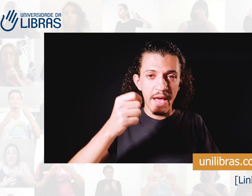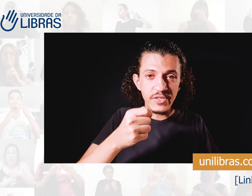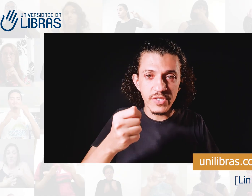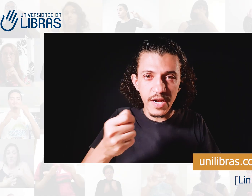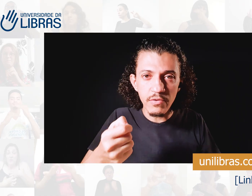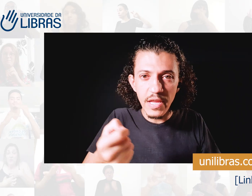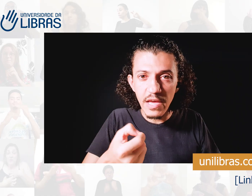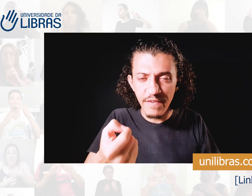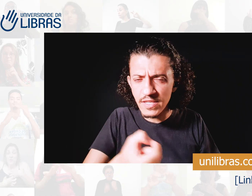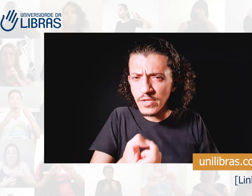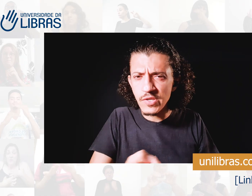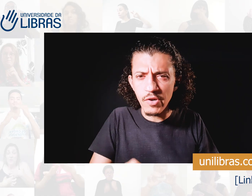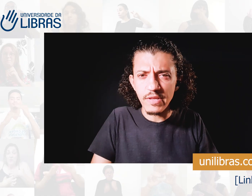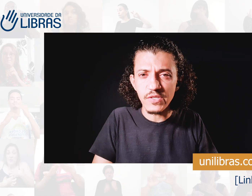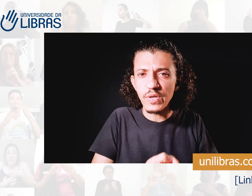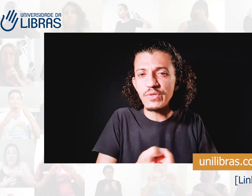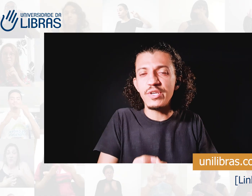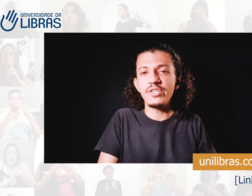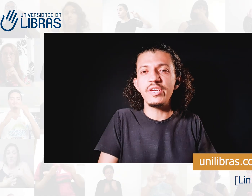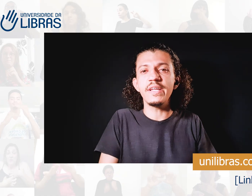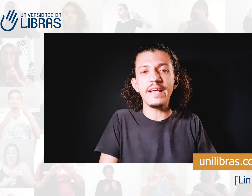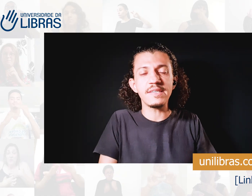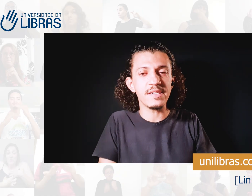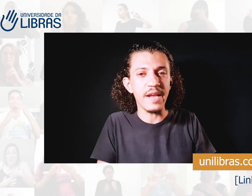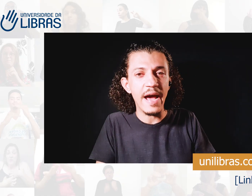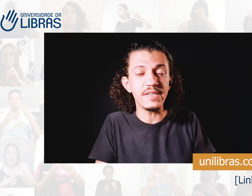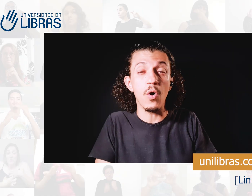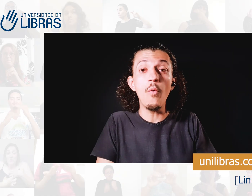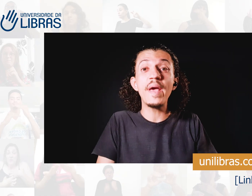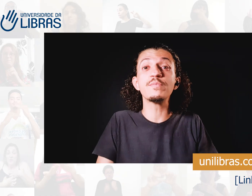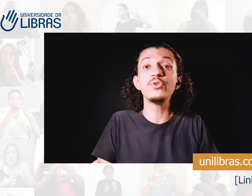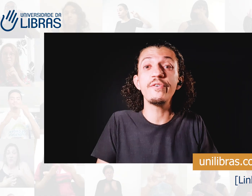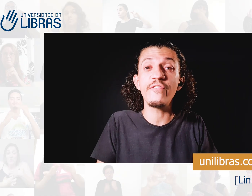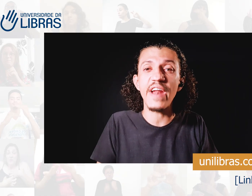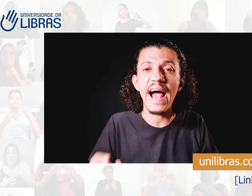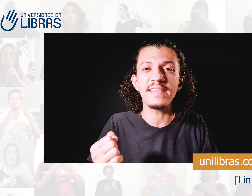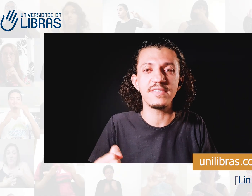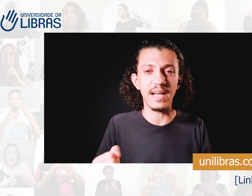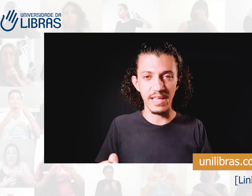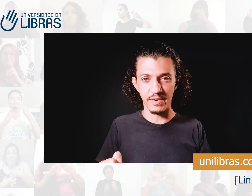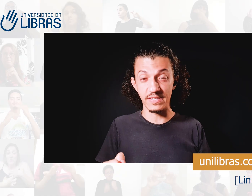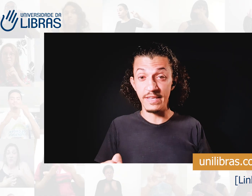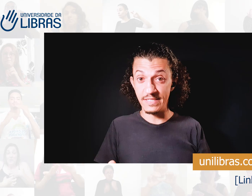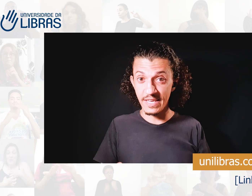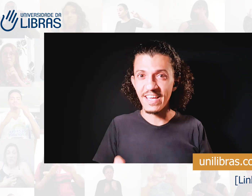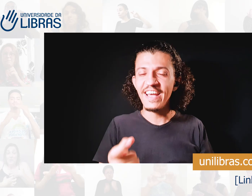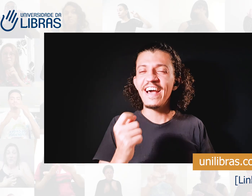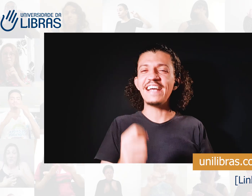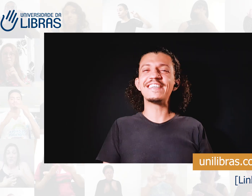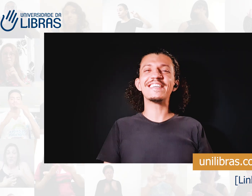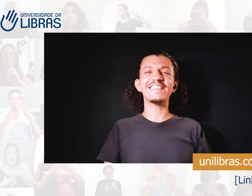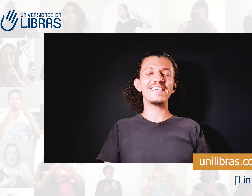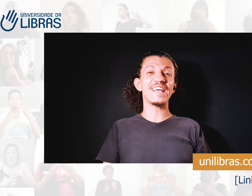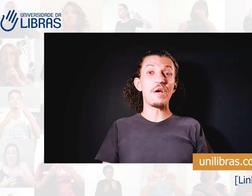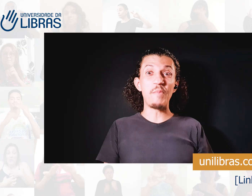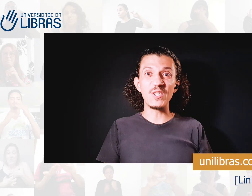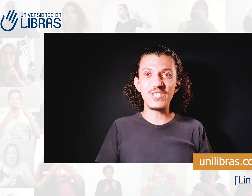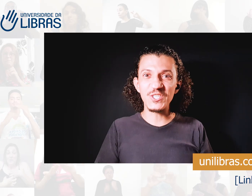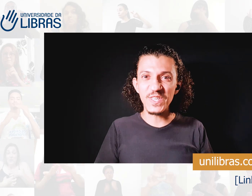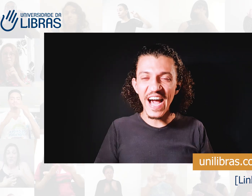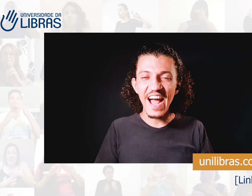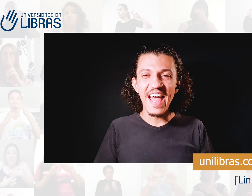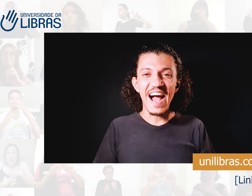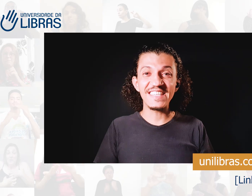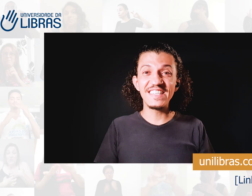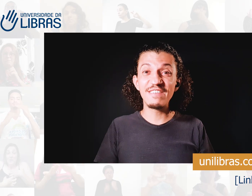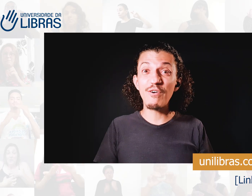quanto registrando ali, fazendo essas anotações do dia a dia desses sinais, ou mesmo de frases da Libras. Sim, a escrita de sinais pode